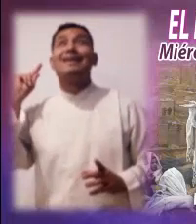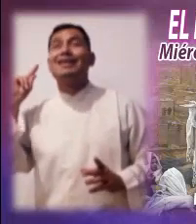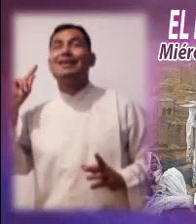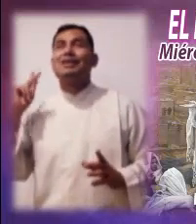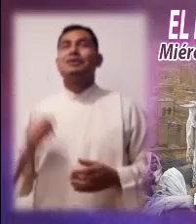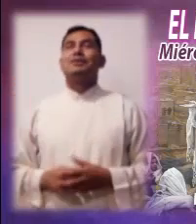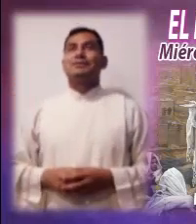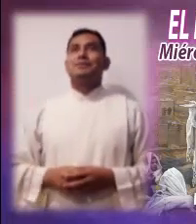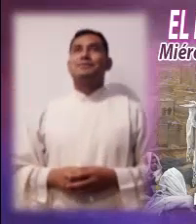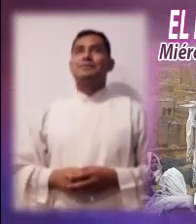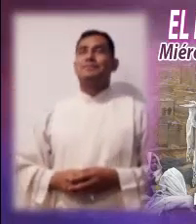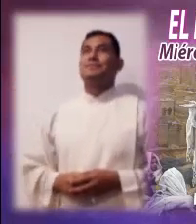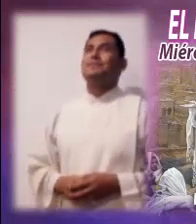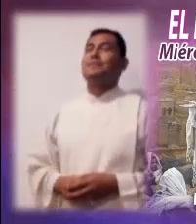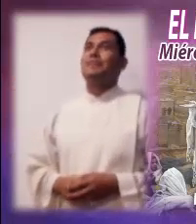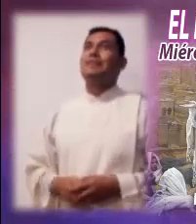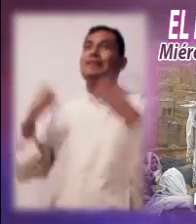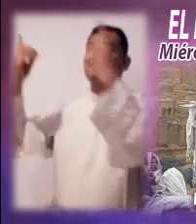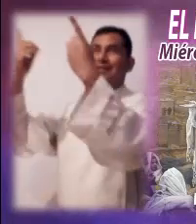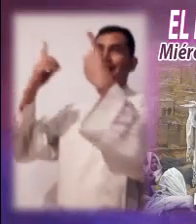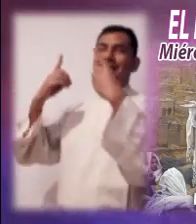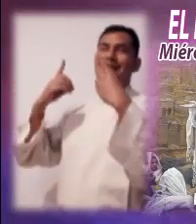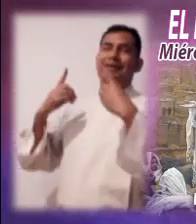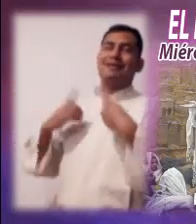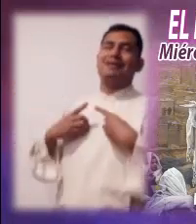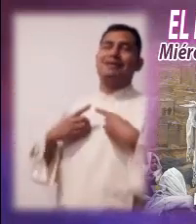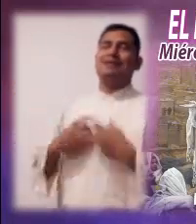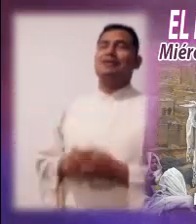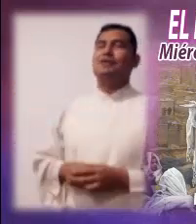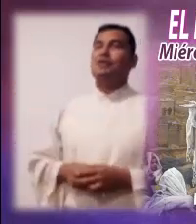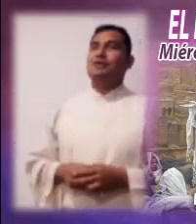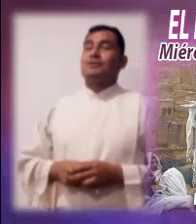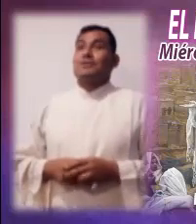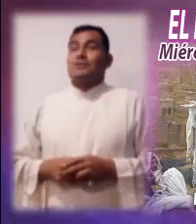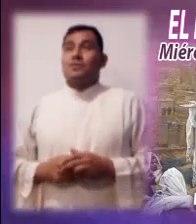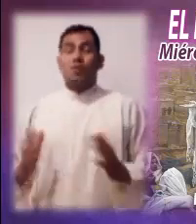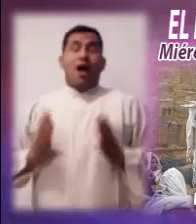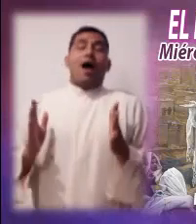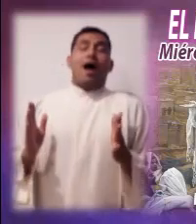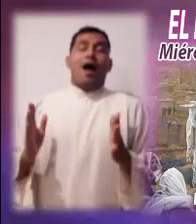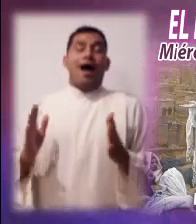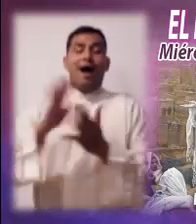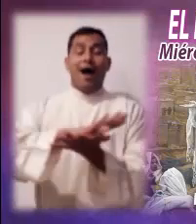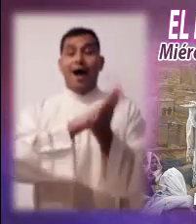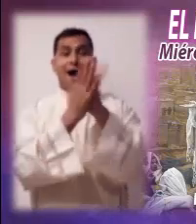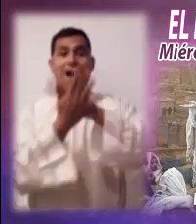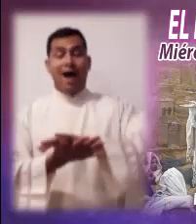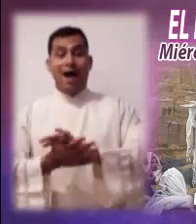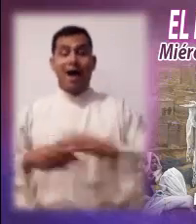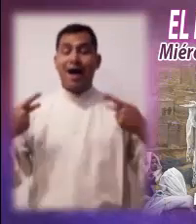se encuentran las cosas importantes. Hoy Jesús parece sugerir lo